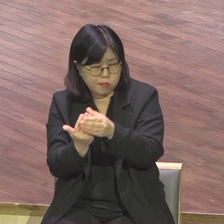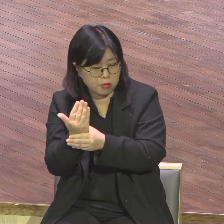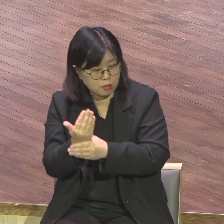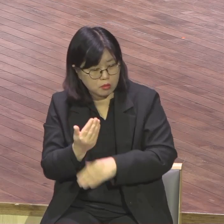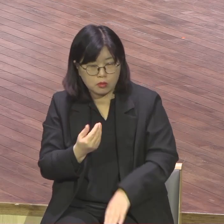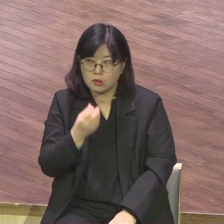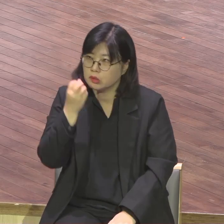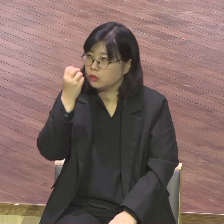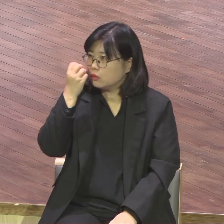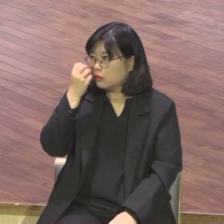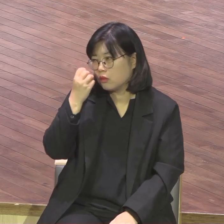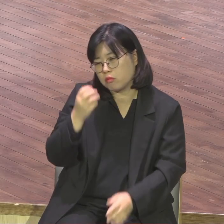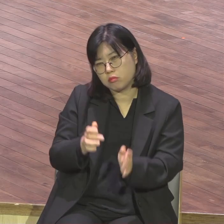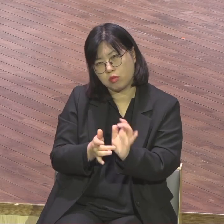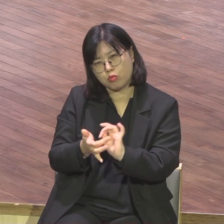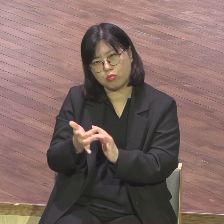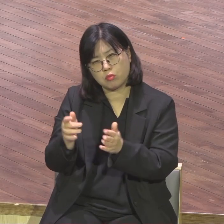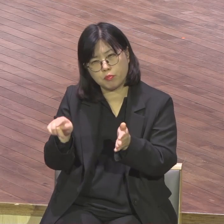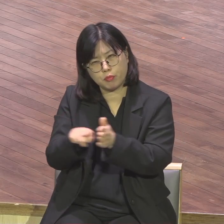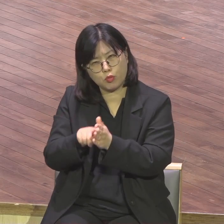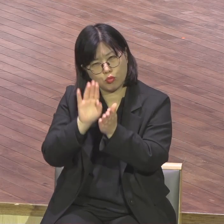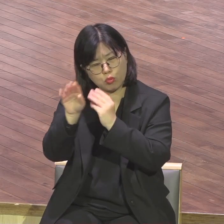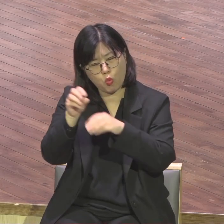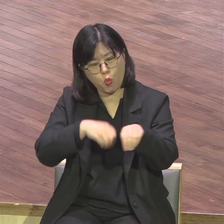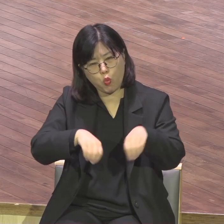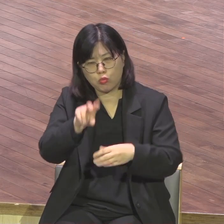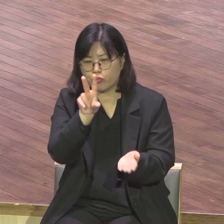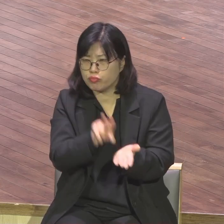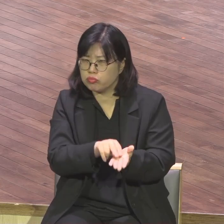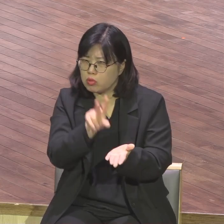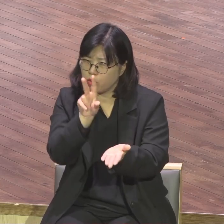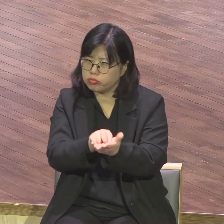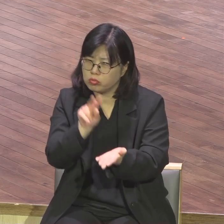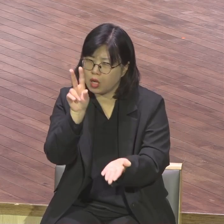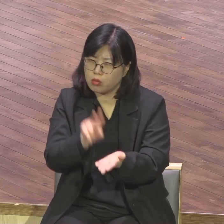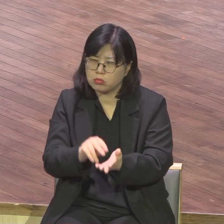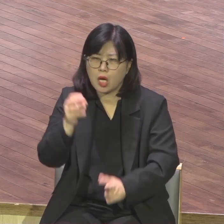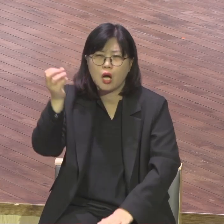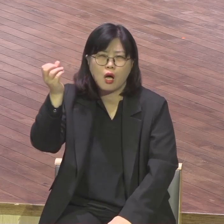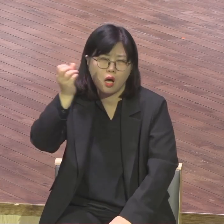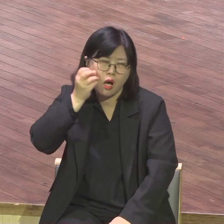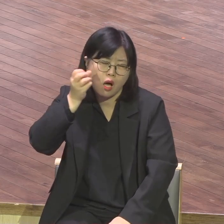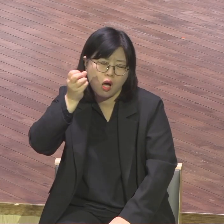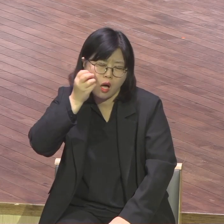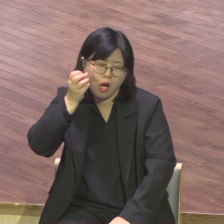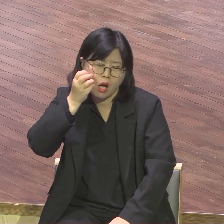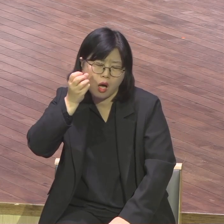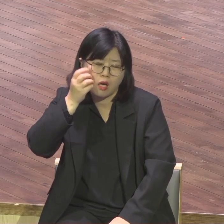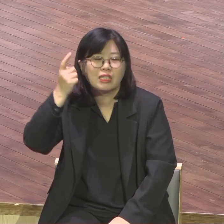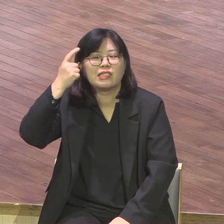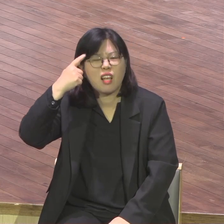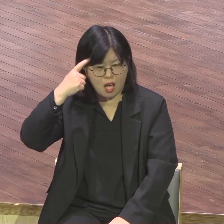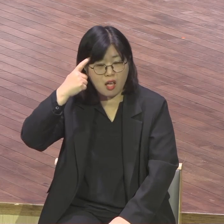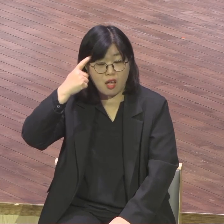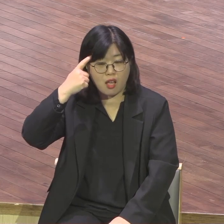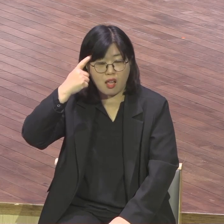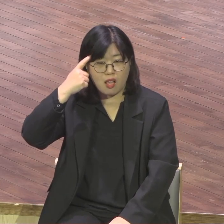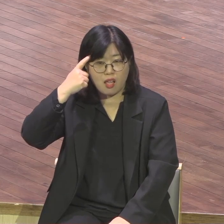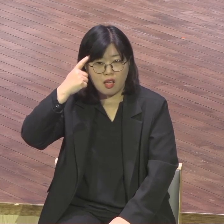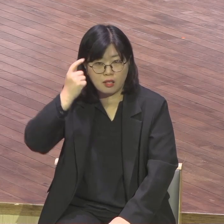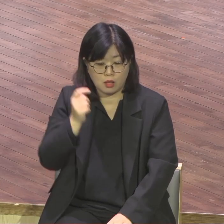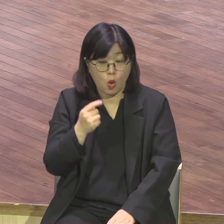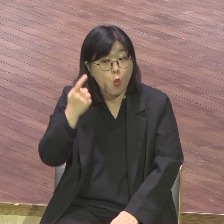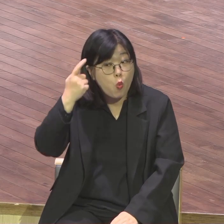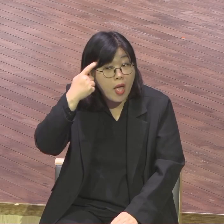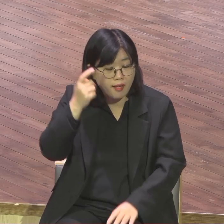사단은 지속적인 신앙을 하지 못하도록, 지속적인 평안을 누리지 못하도록 계속해서 그렇게